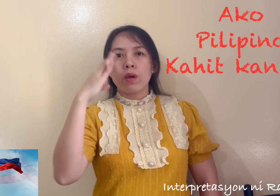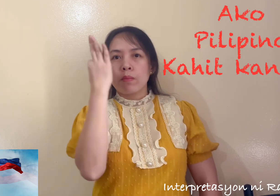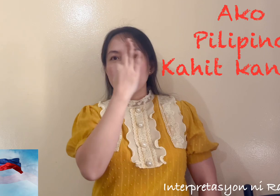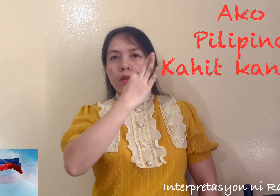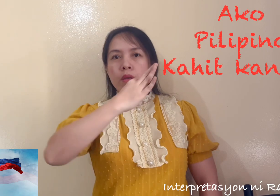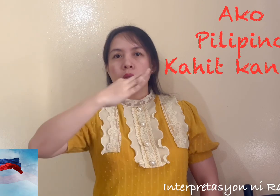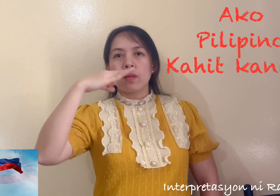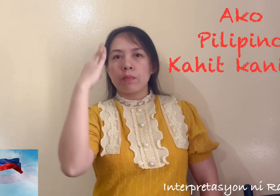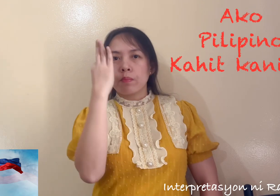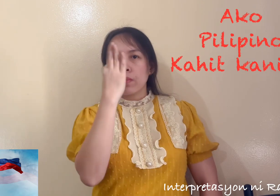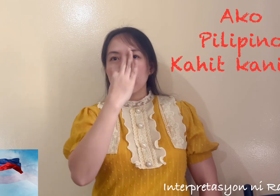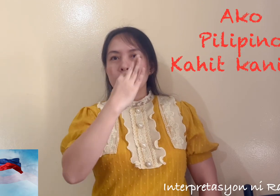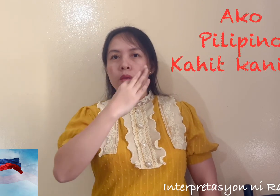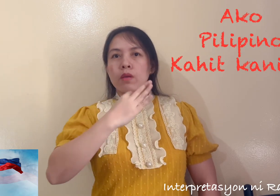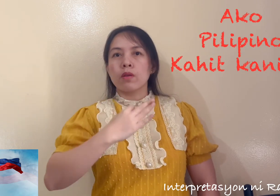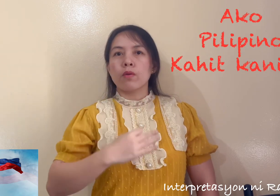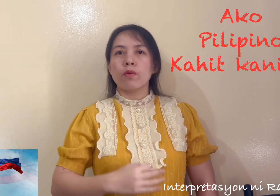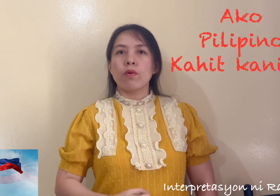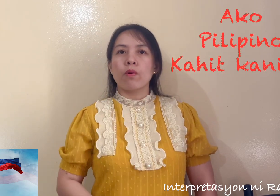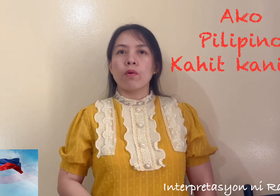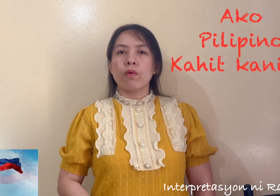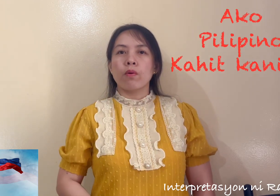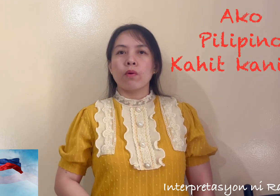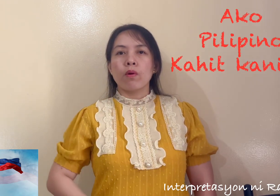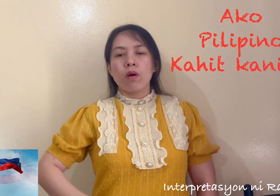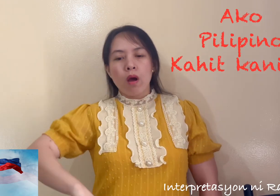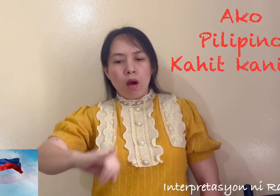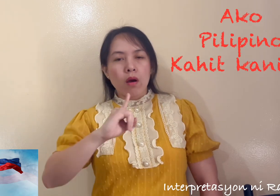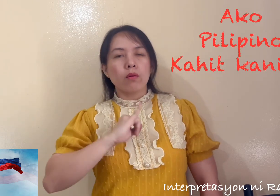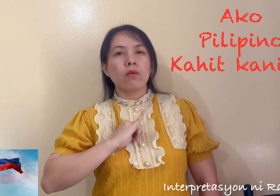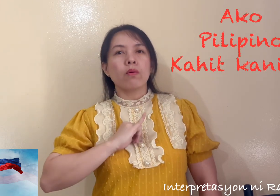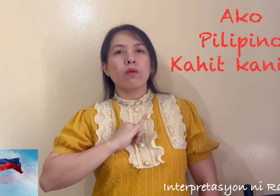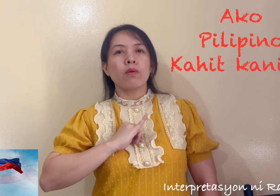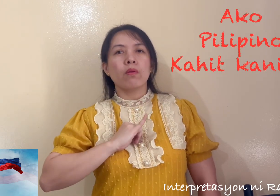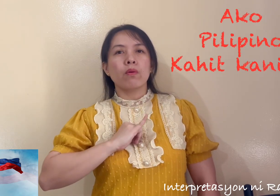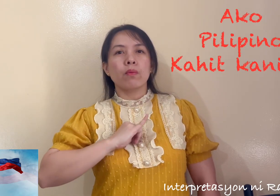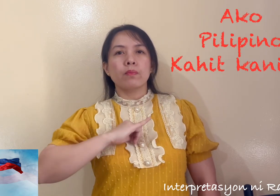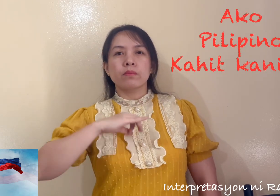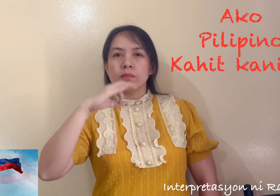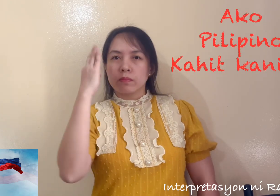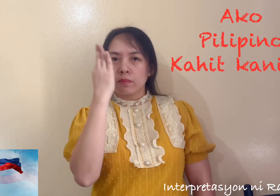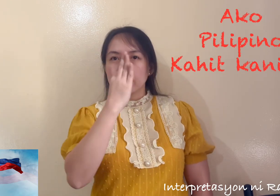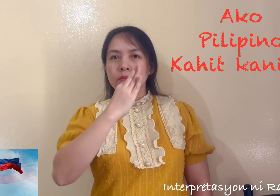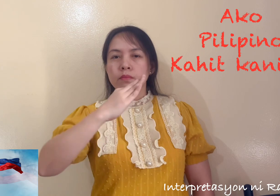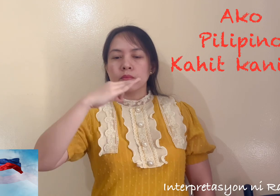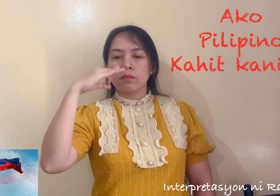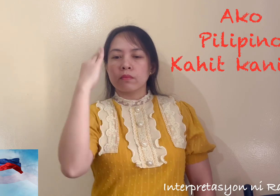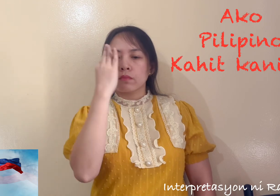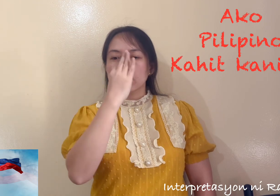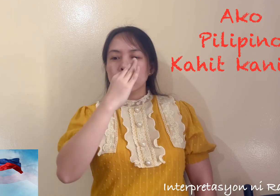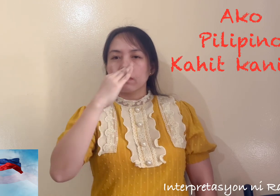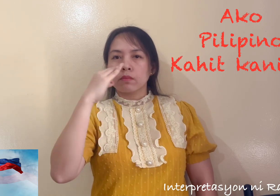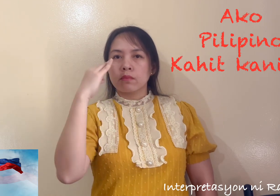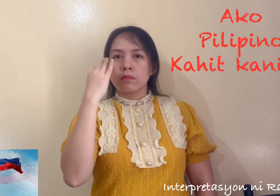Ako ay Pilipino, ako